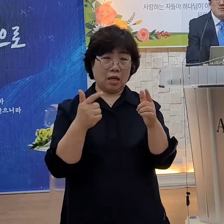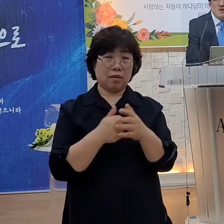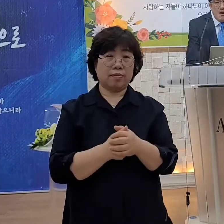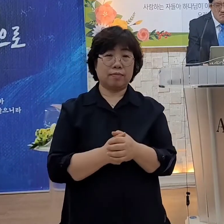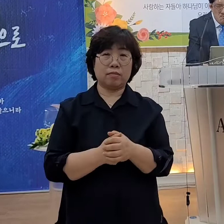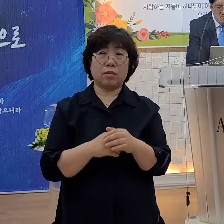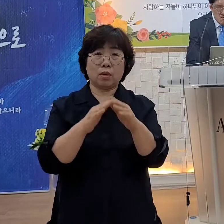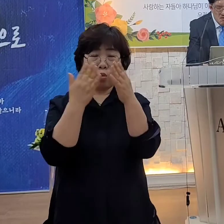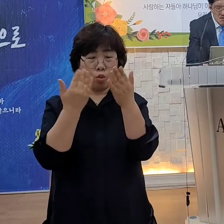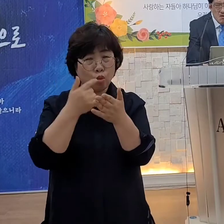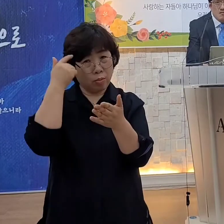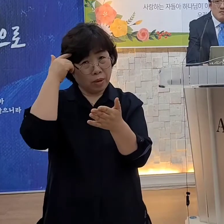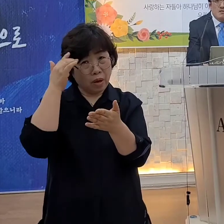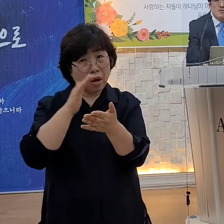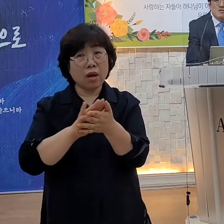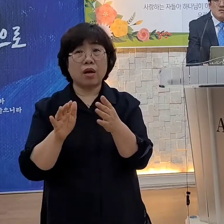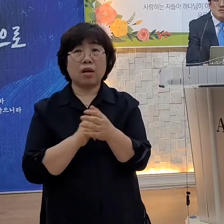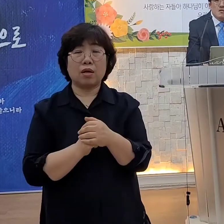모든 것이 편안하고요.